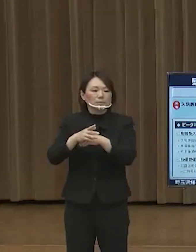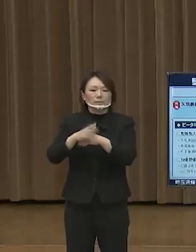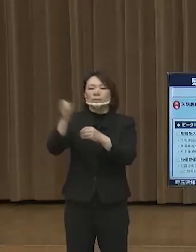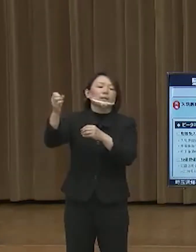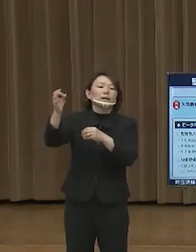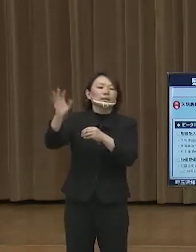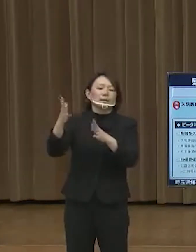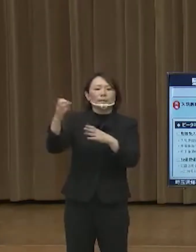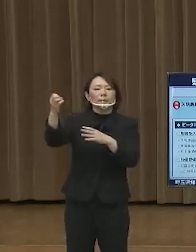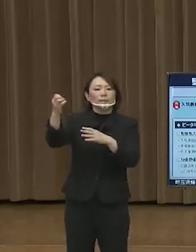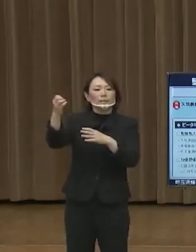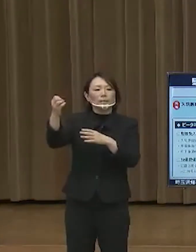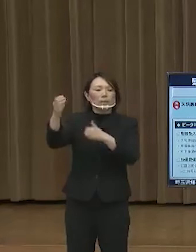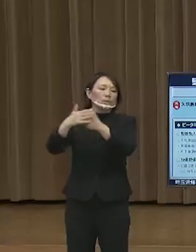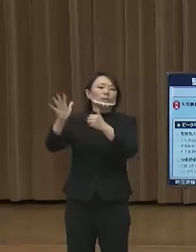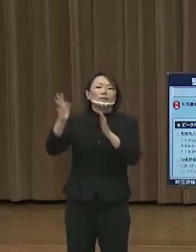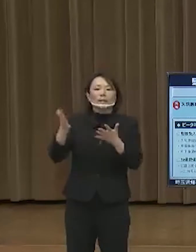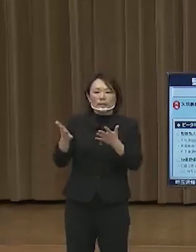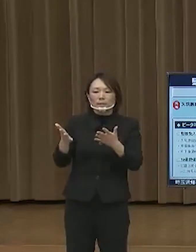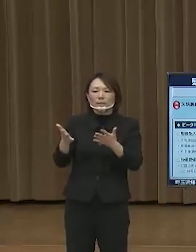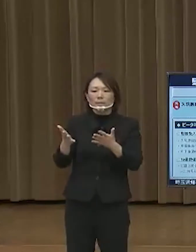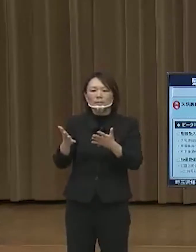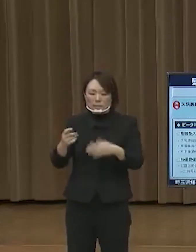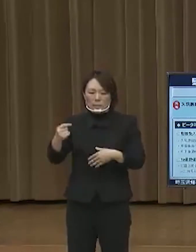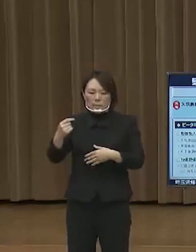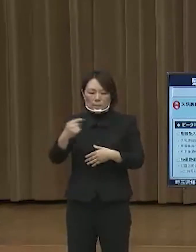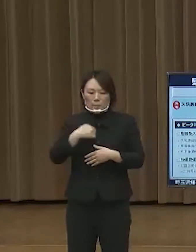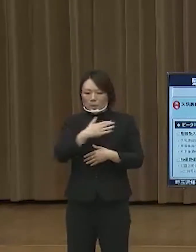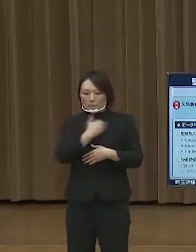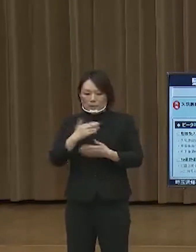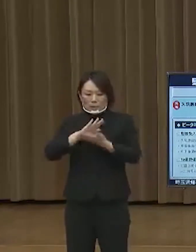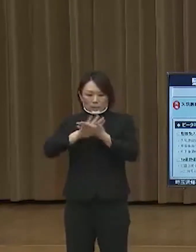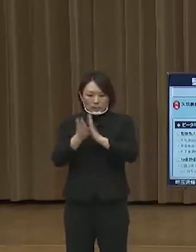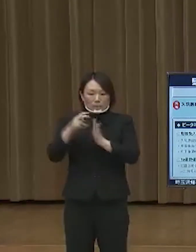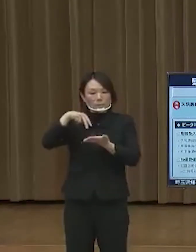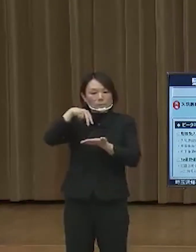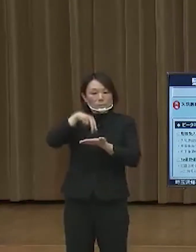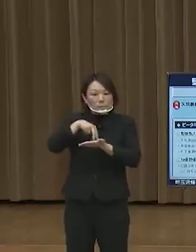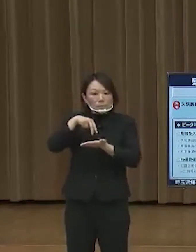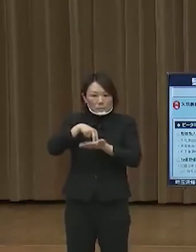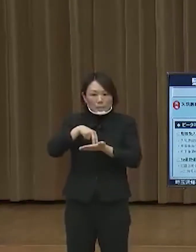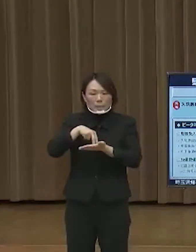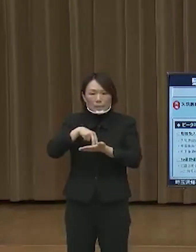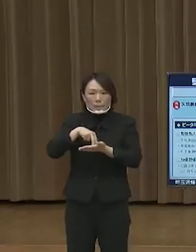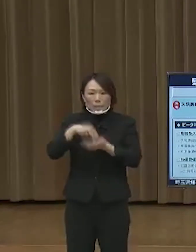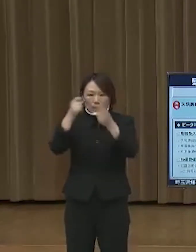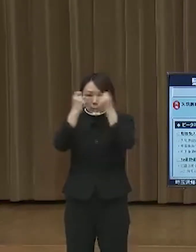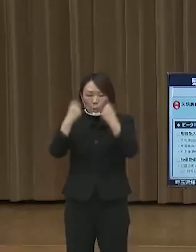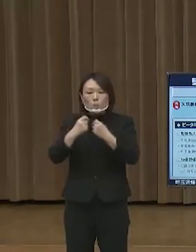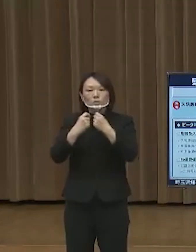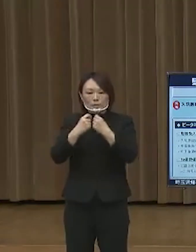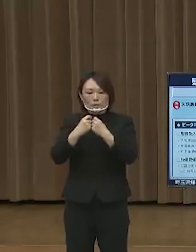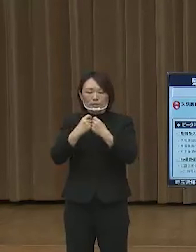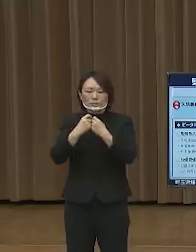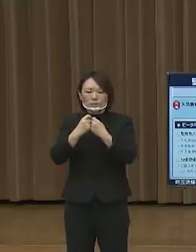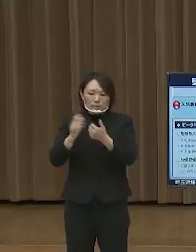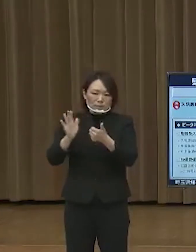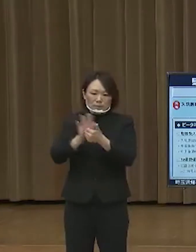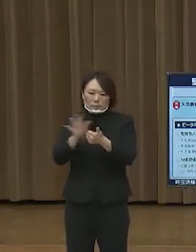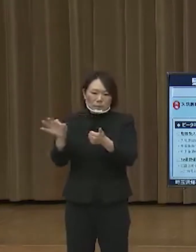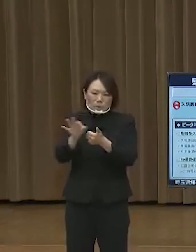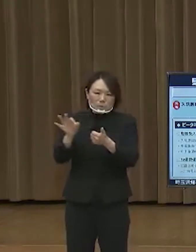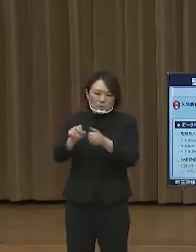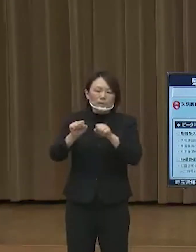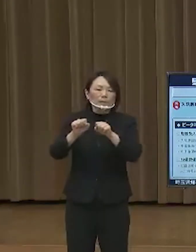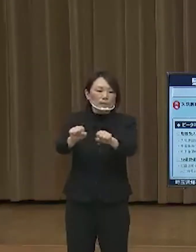ては限りはありますけれども県単独でもこれまでやらせていただいてまいりました。また今の30万1000円